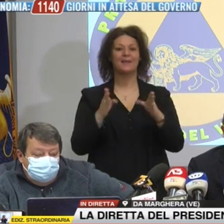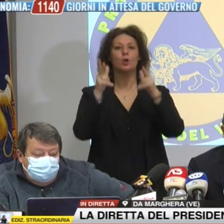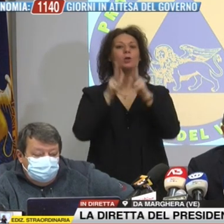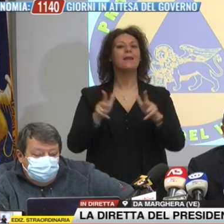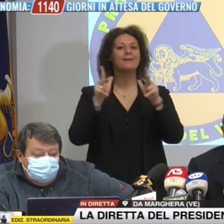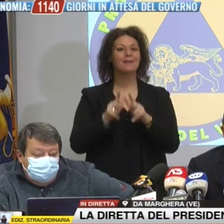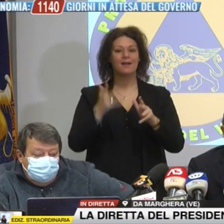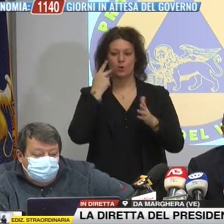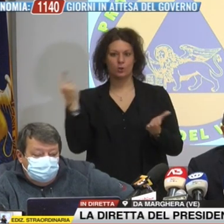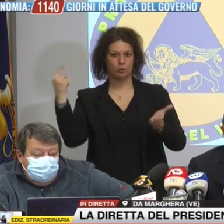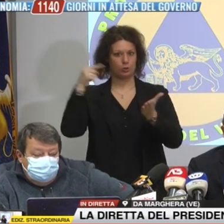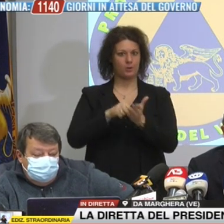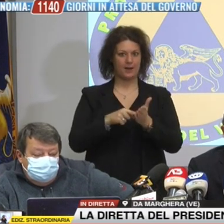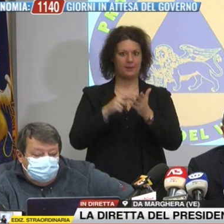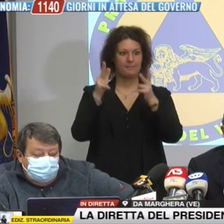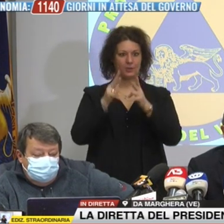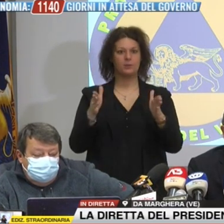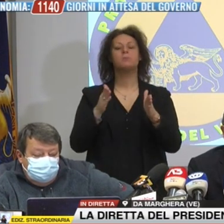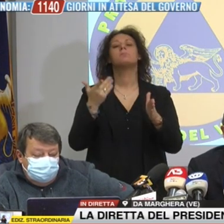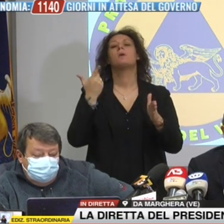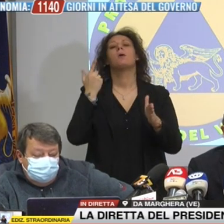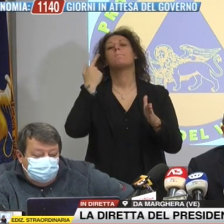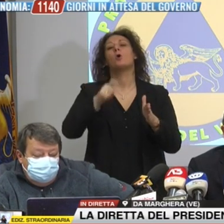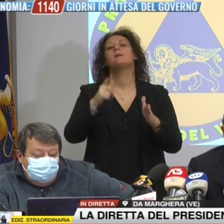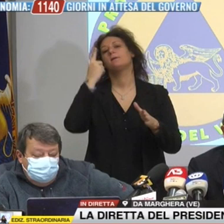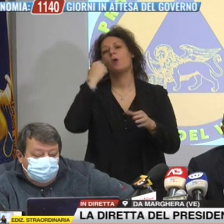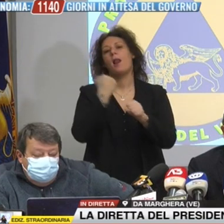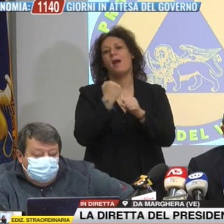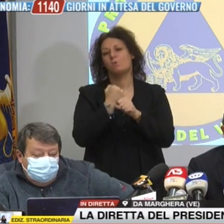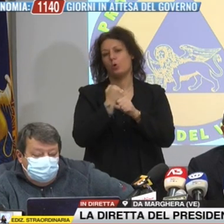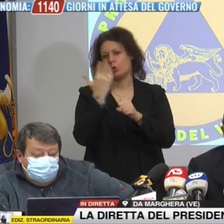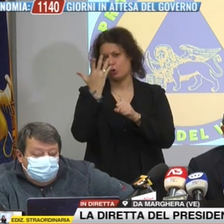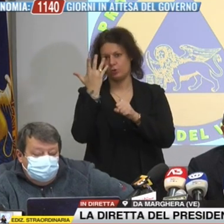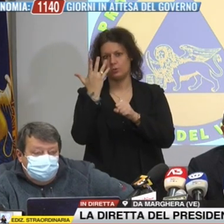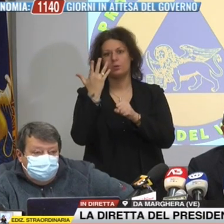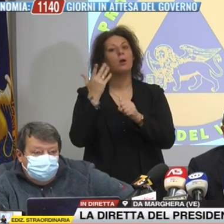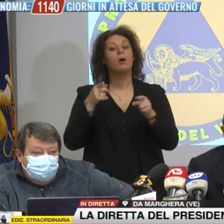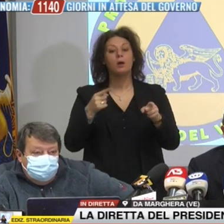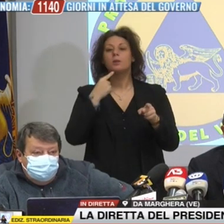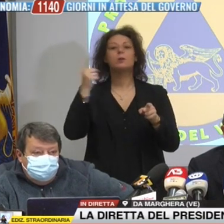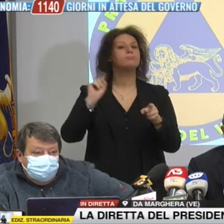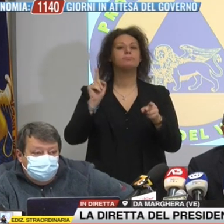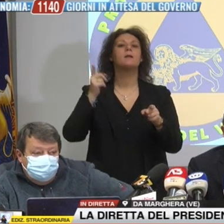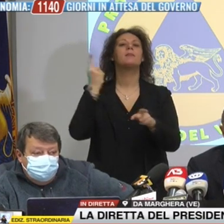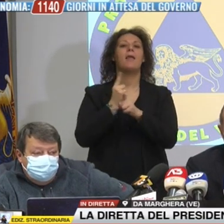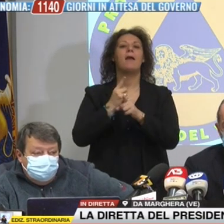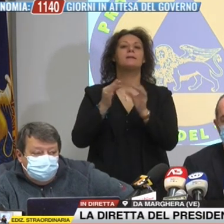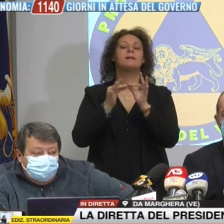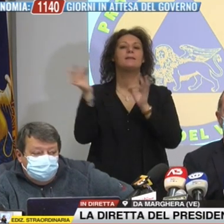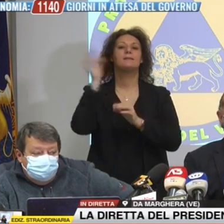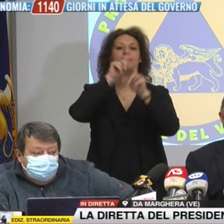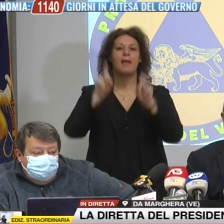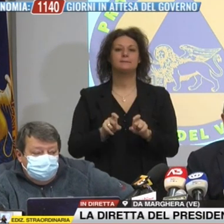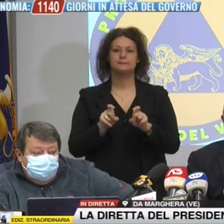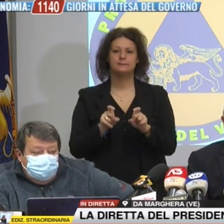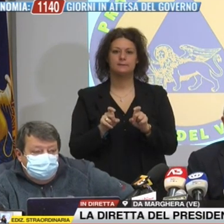perché uno che sta all'estero deve rientrare a Natale per lavoro, comunque questo è, no, a quel punto deve fare il test, quindi c'è un'indicazione comunque